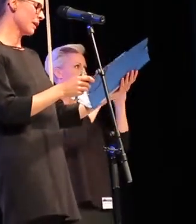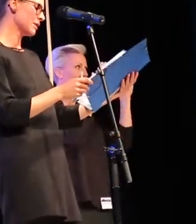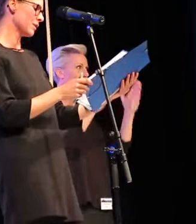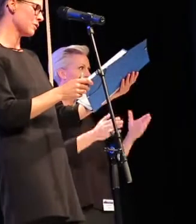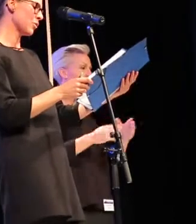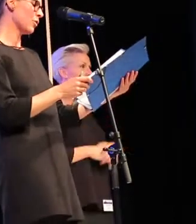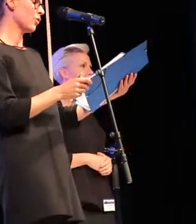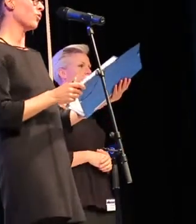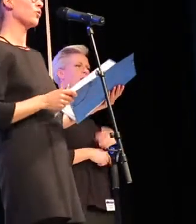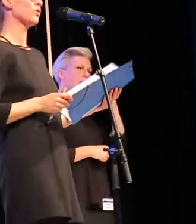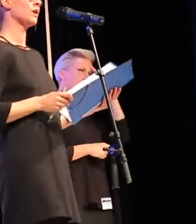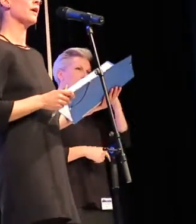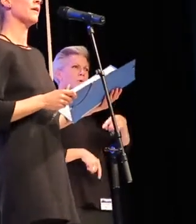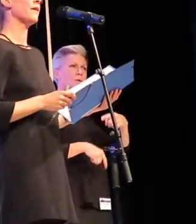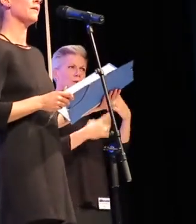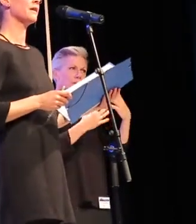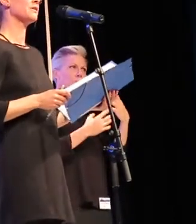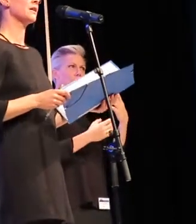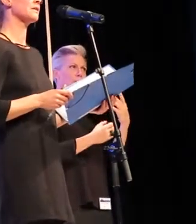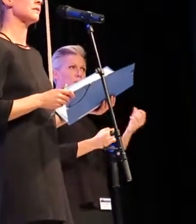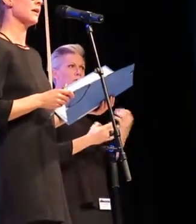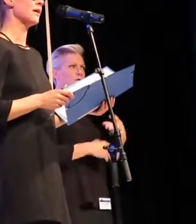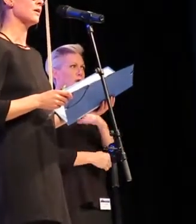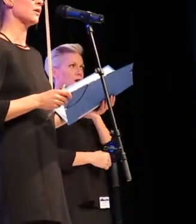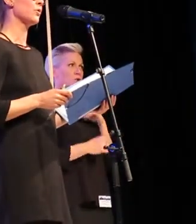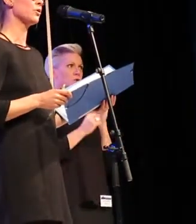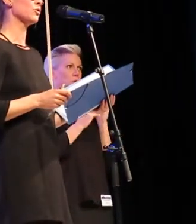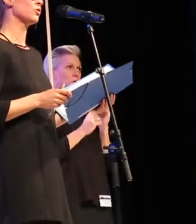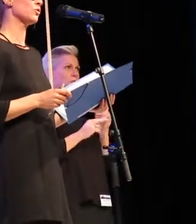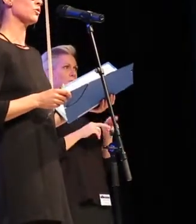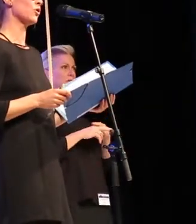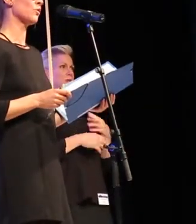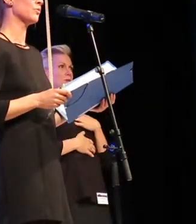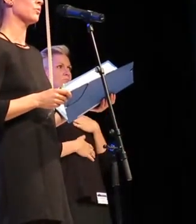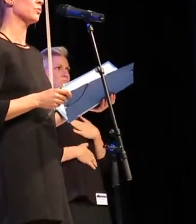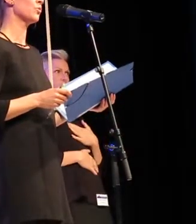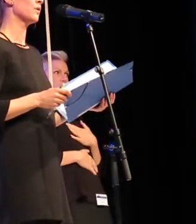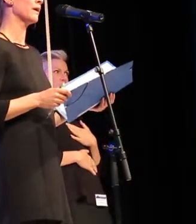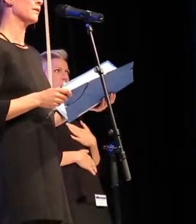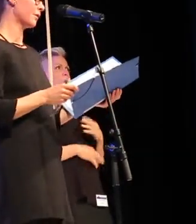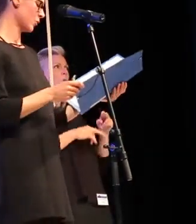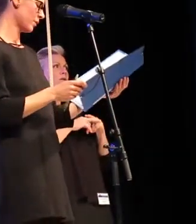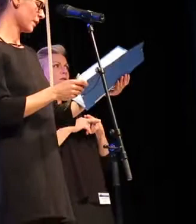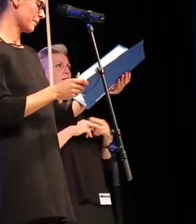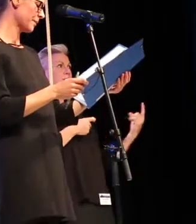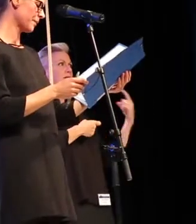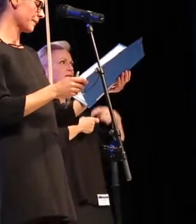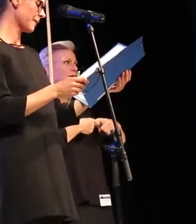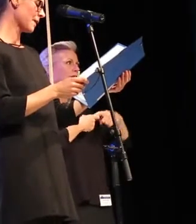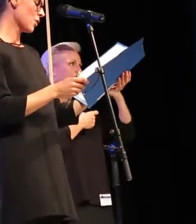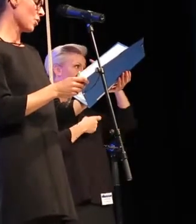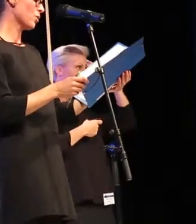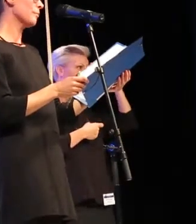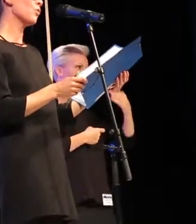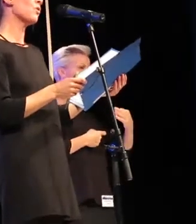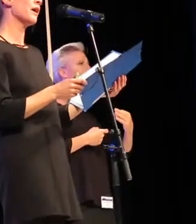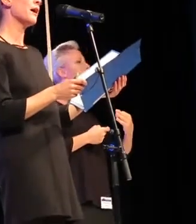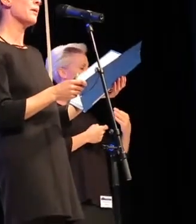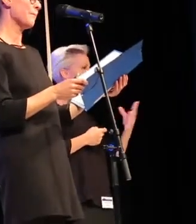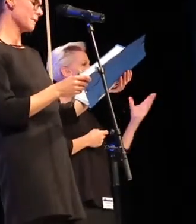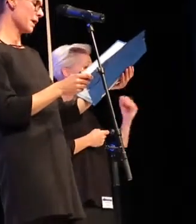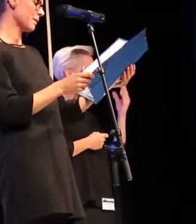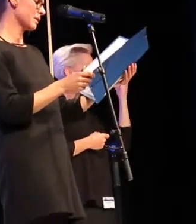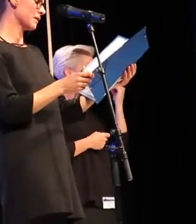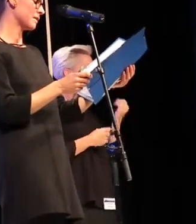Kulturen väcker känslor, och när känsla möter kunskap, då händer det någonting. Och när